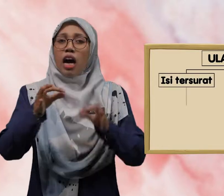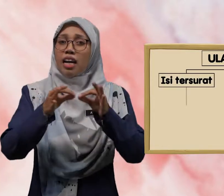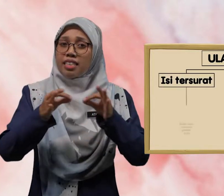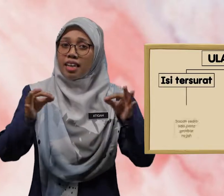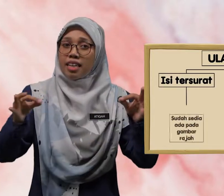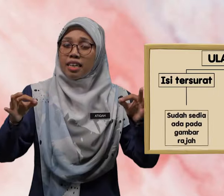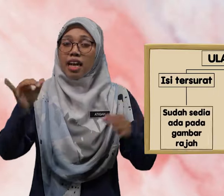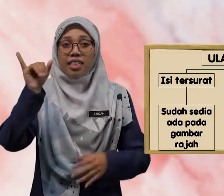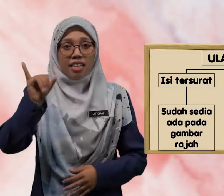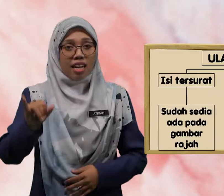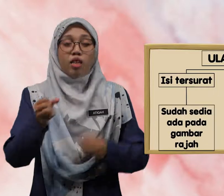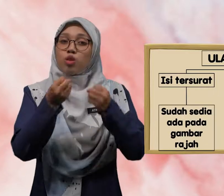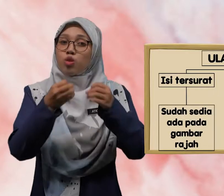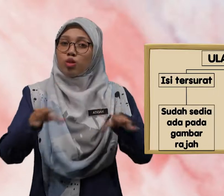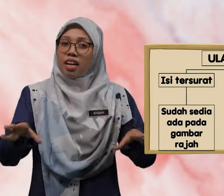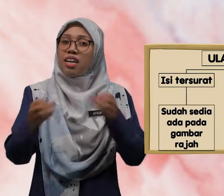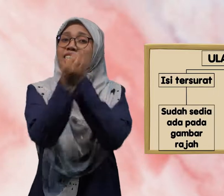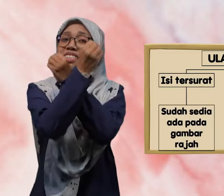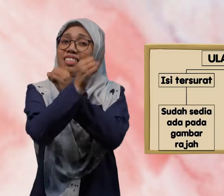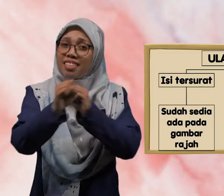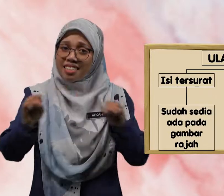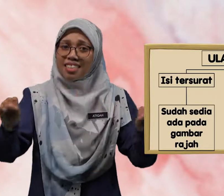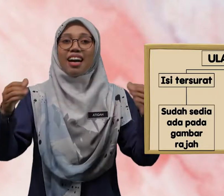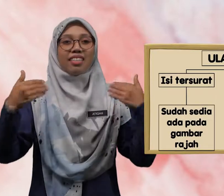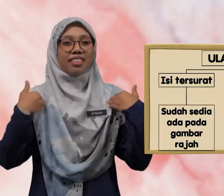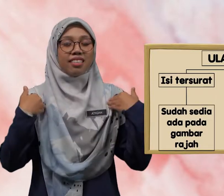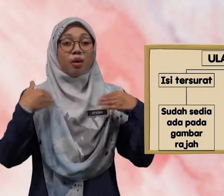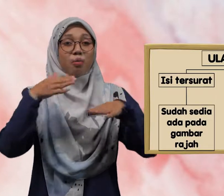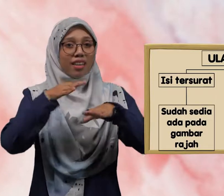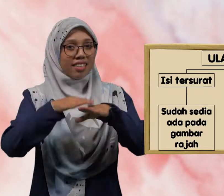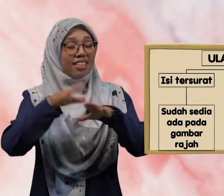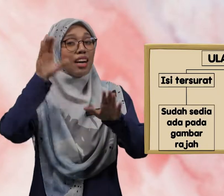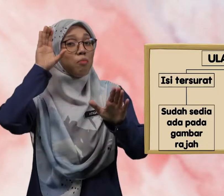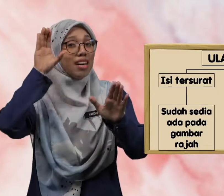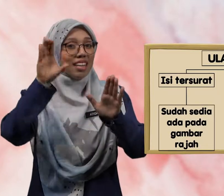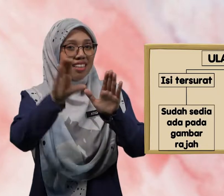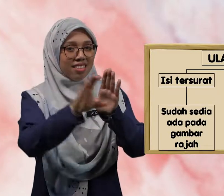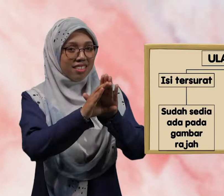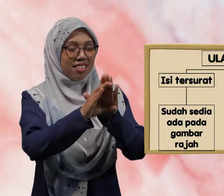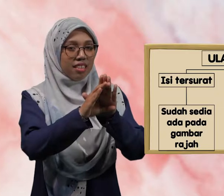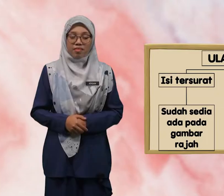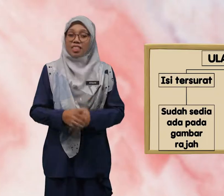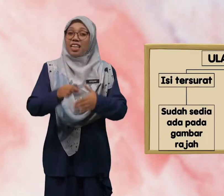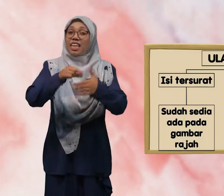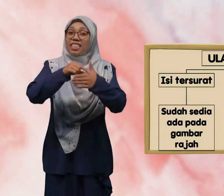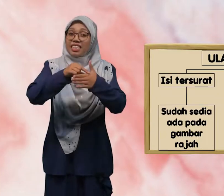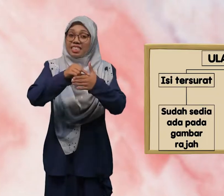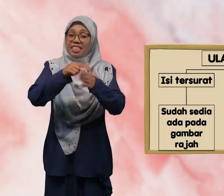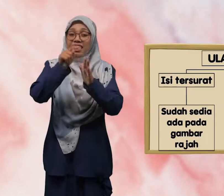ayat yang sudah sedia ada pada gambar isi